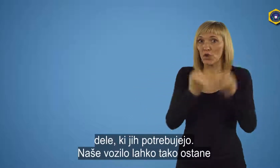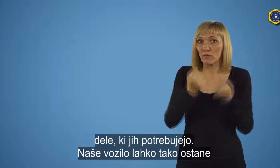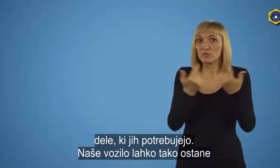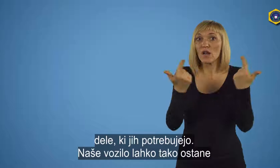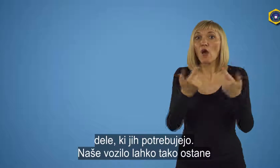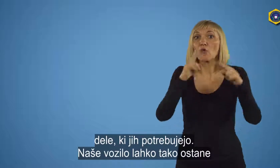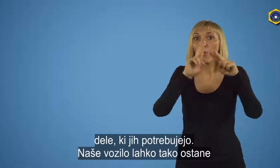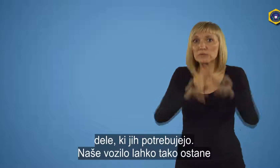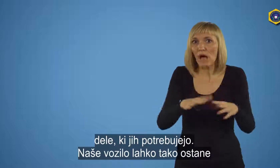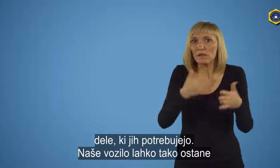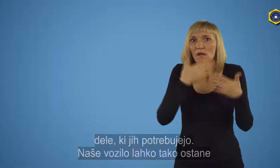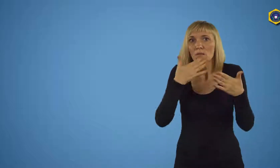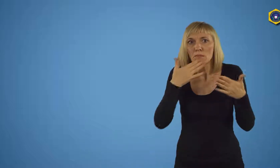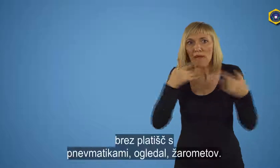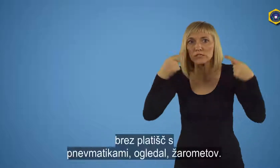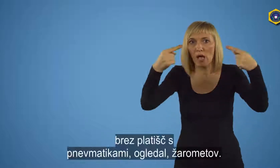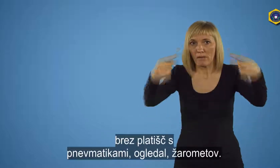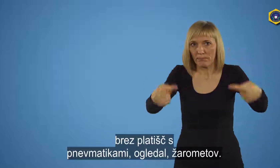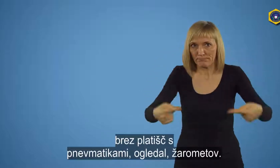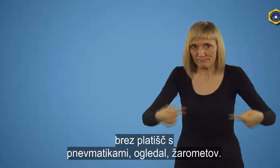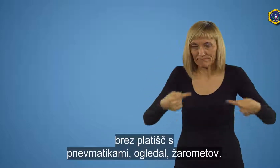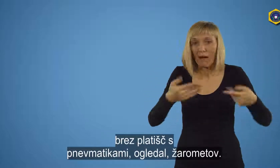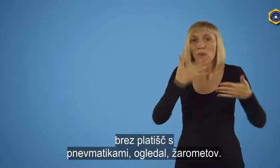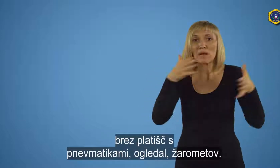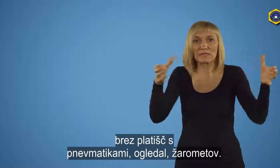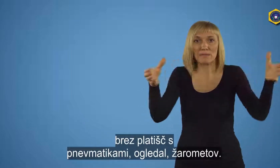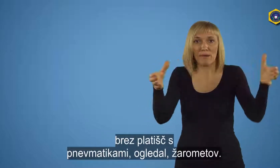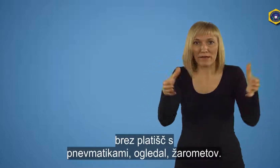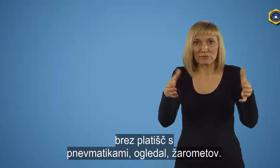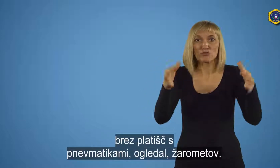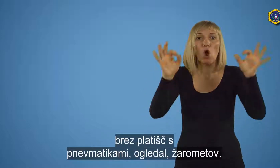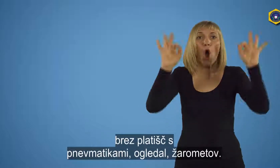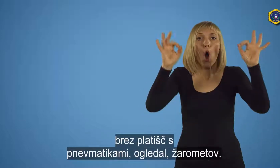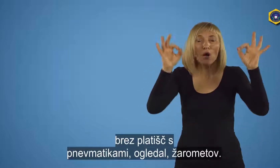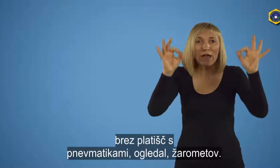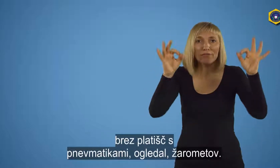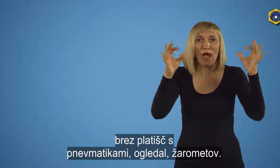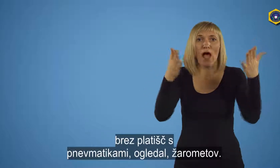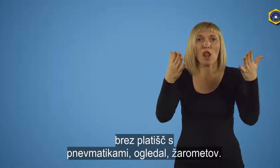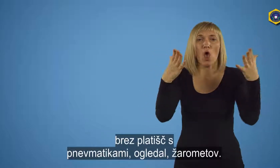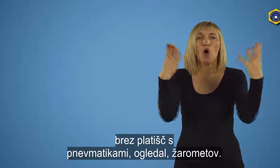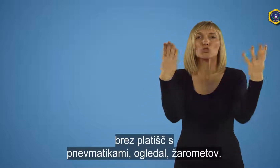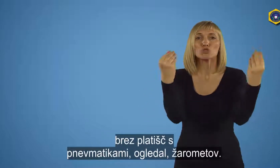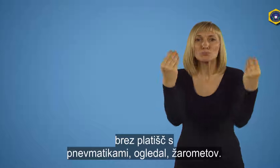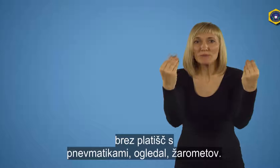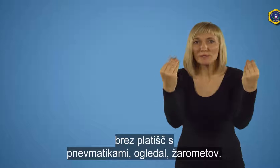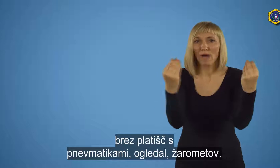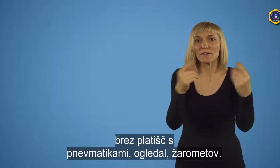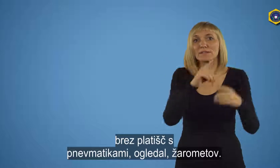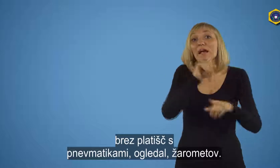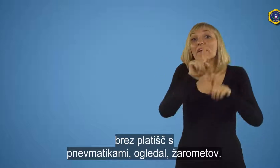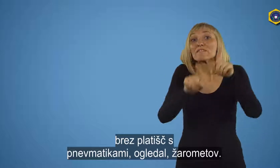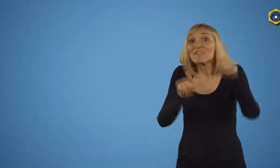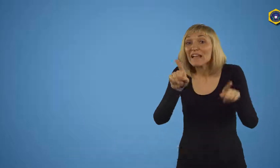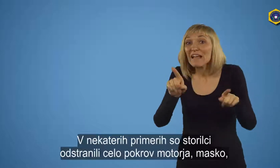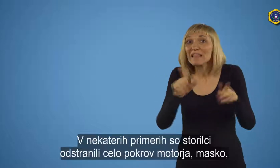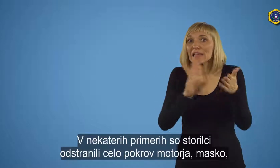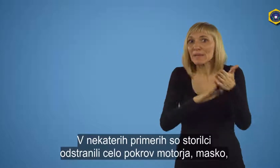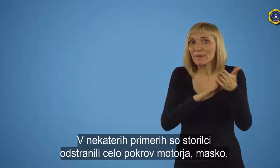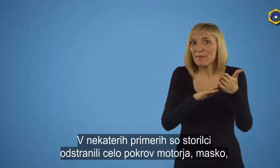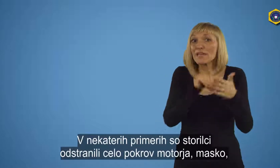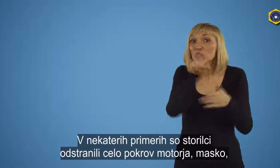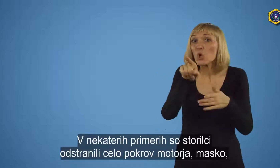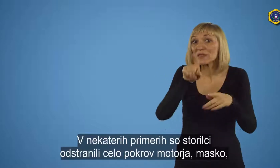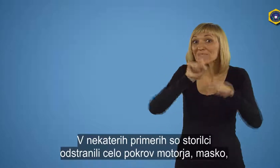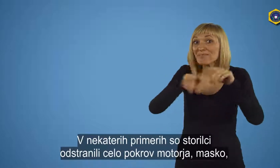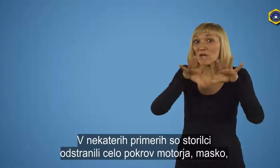Naše vozilo lahko tako ostane brez platišč s pnevmatikami, ogledal, žarometov. V nekaterih